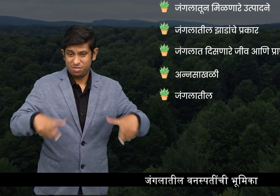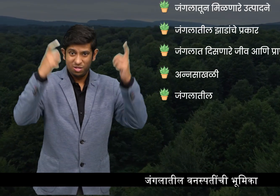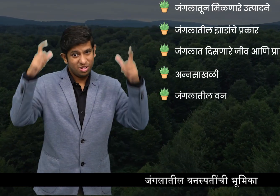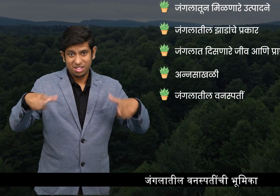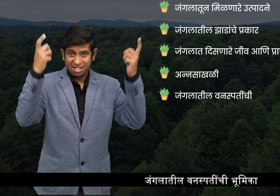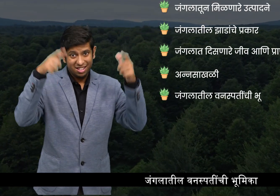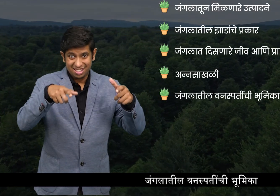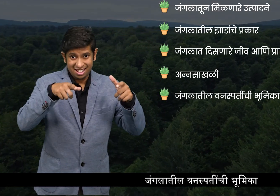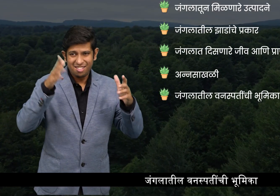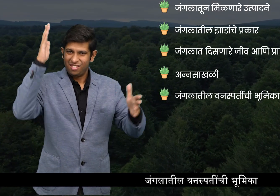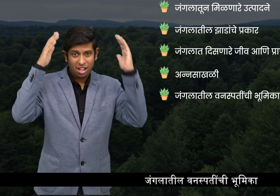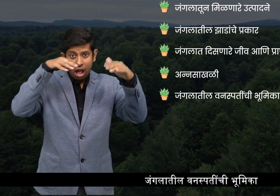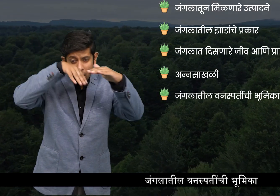जंगलातील वनस्पतींची भूमिका,